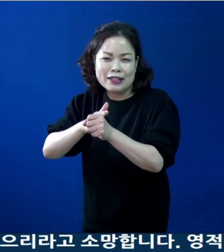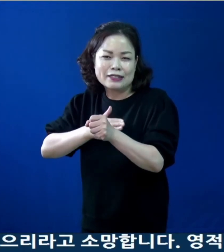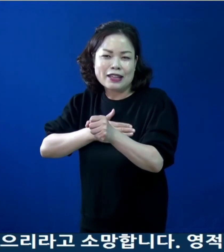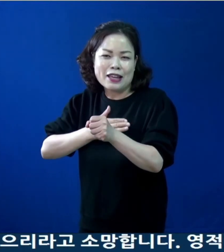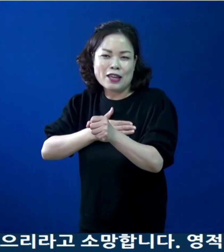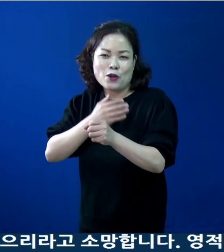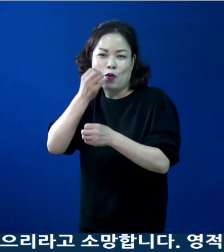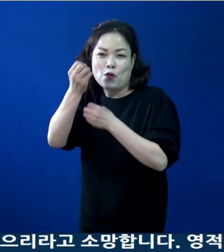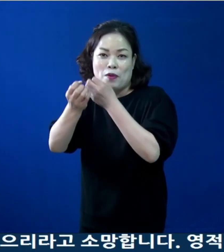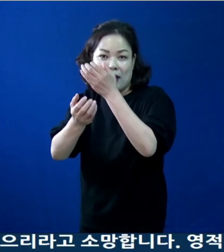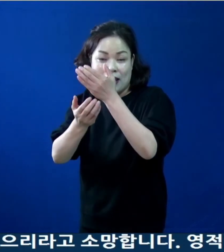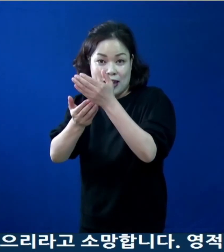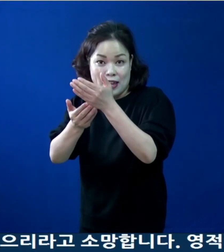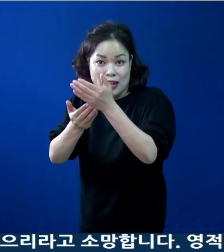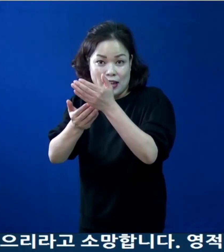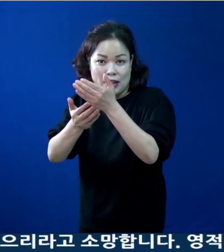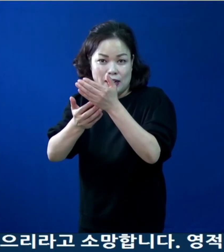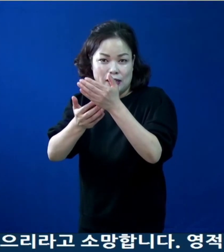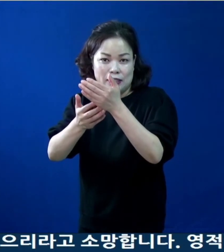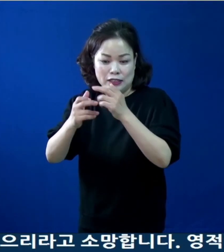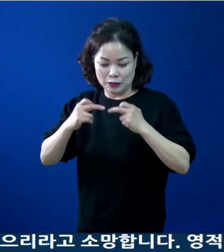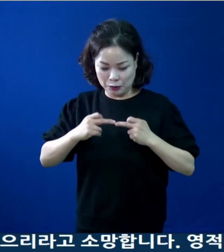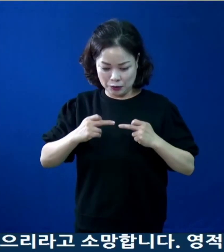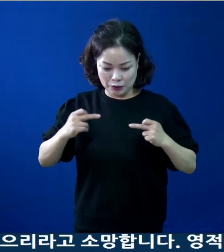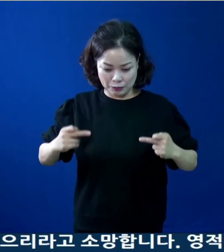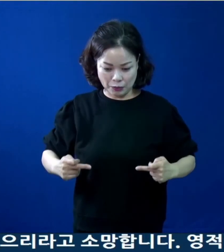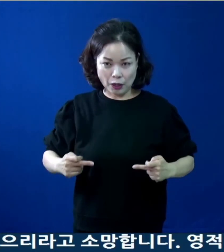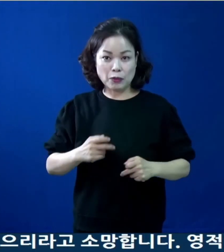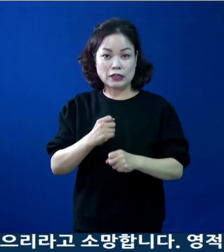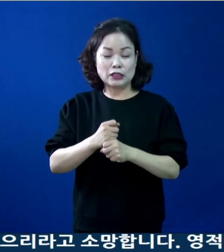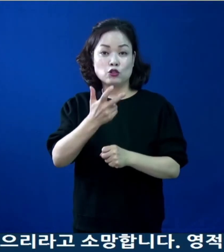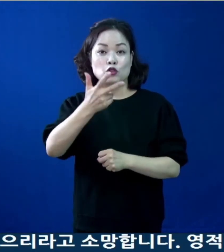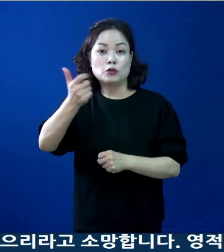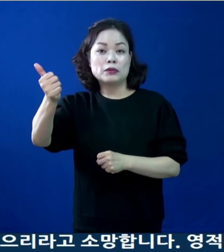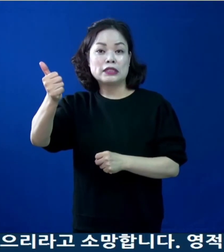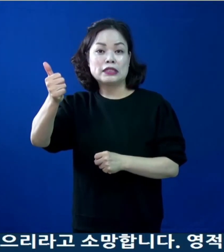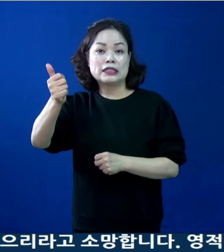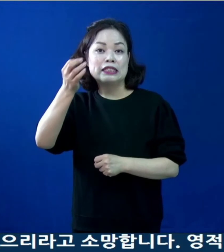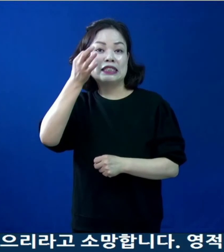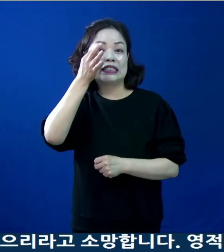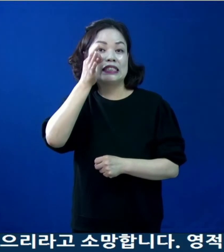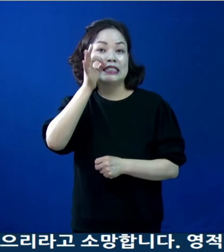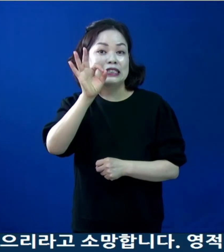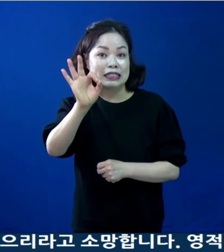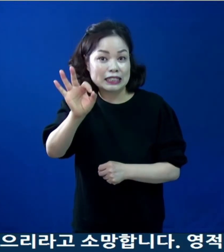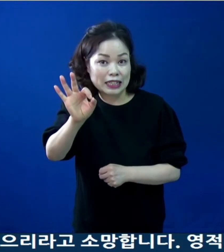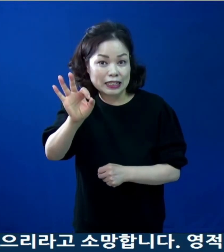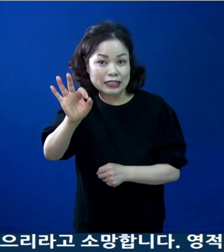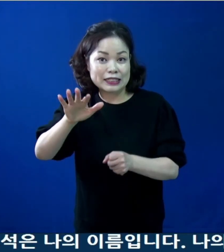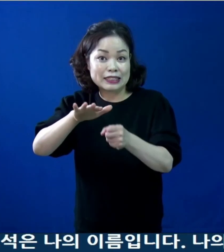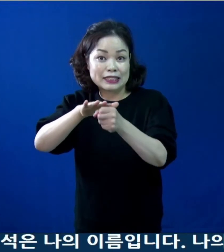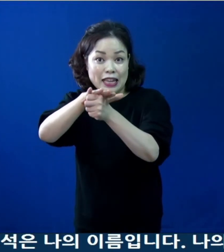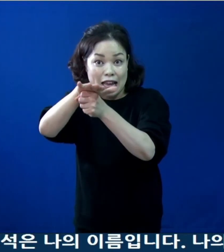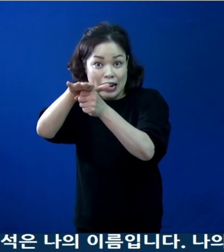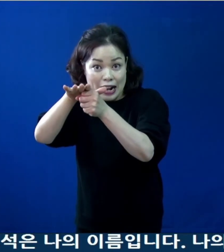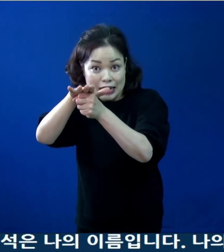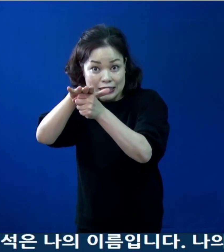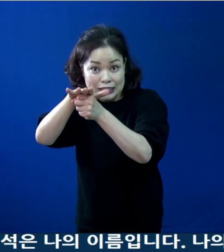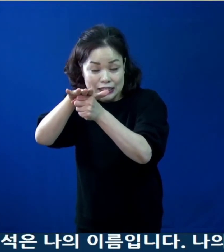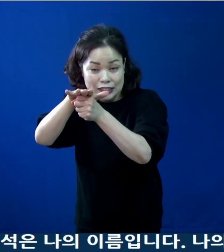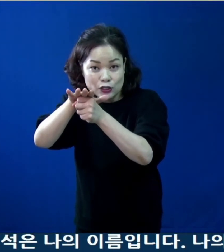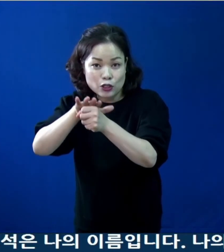고백입니다. 그리고 그 명패 위에 주님의 인정하심, 주님의 사랑하심,